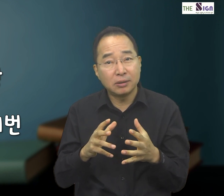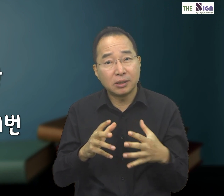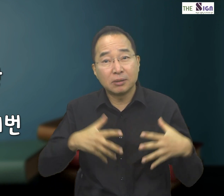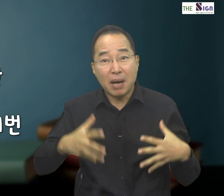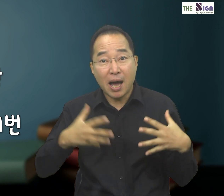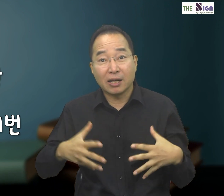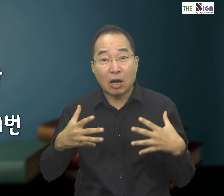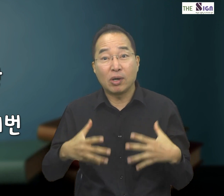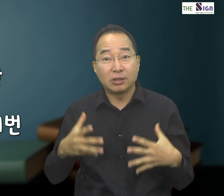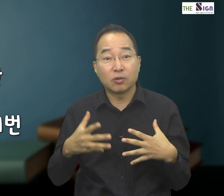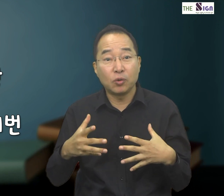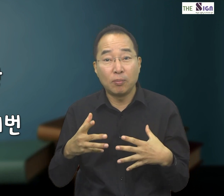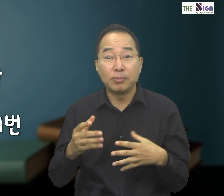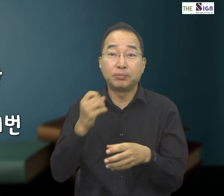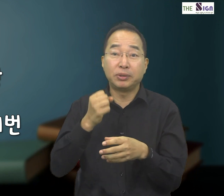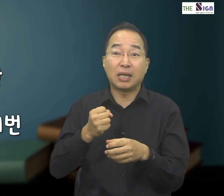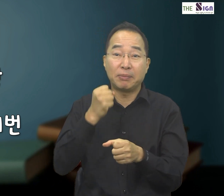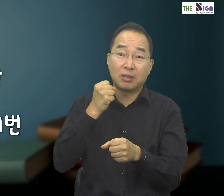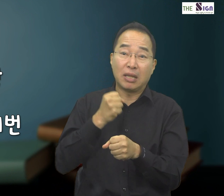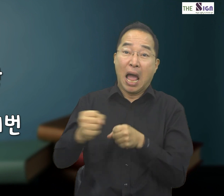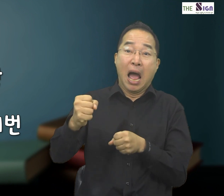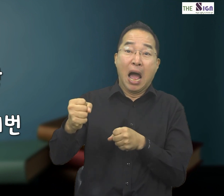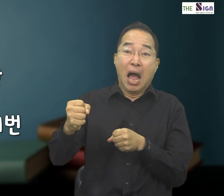지금 막 당황스럽고 이런 부분이라면 이건